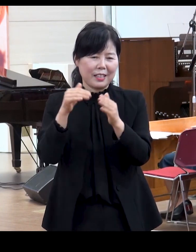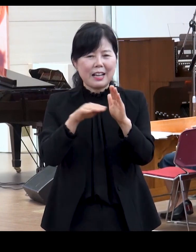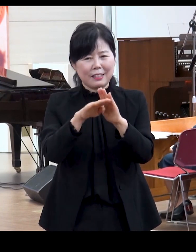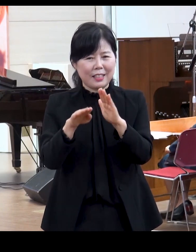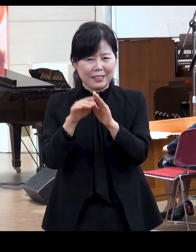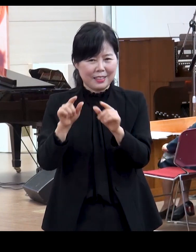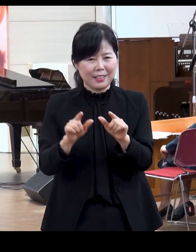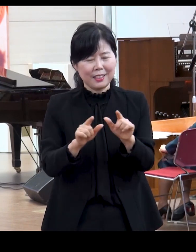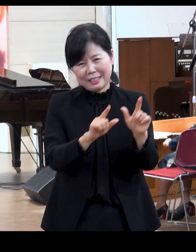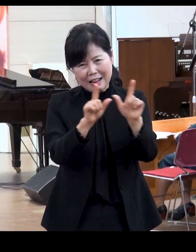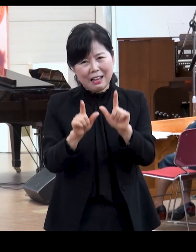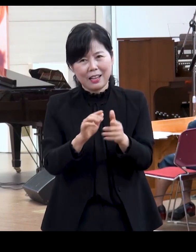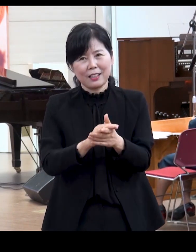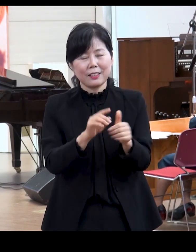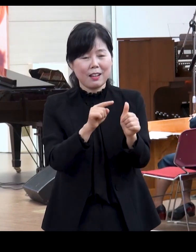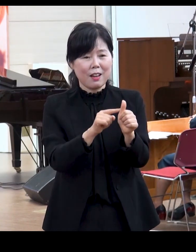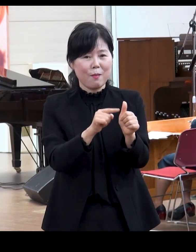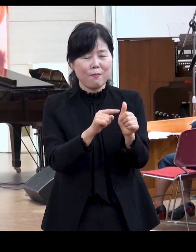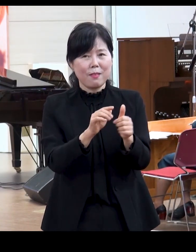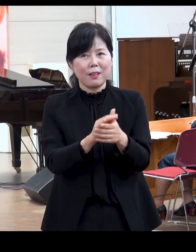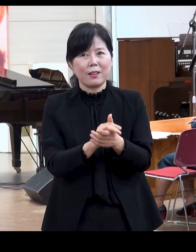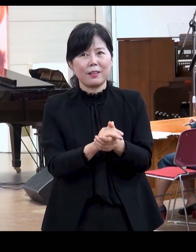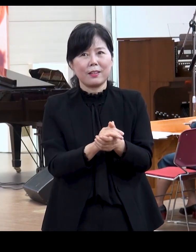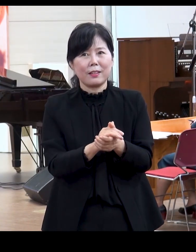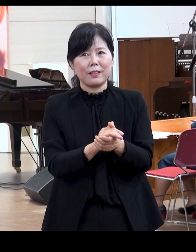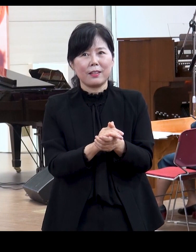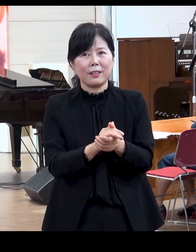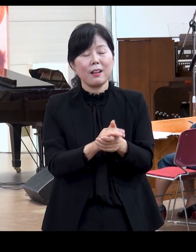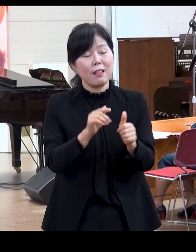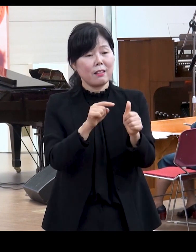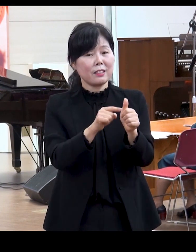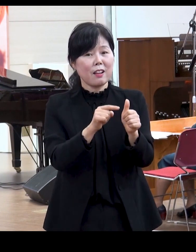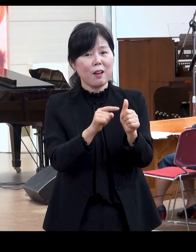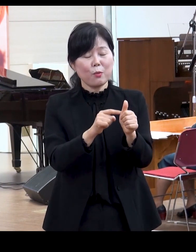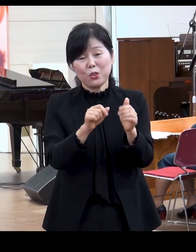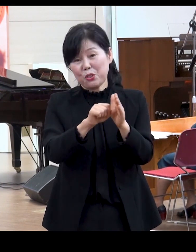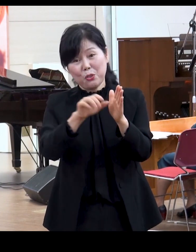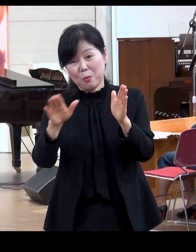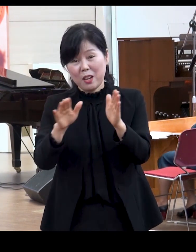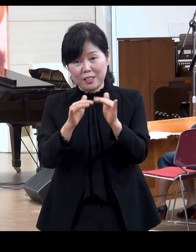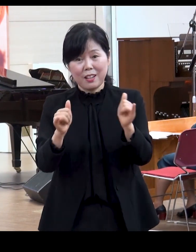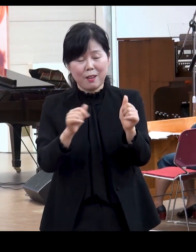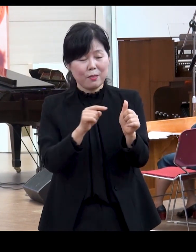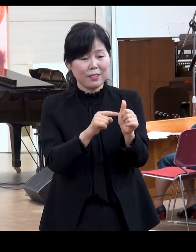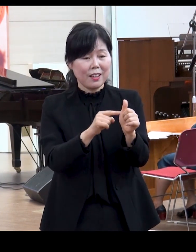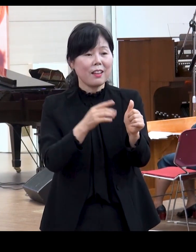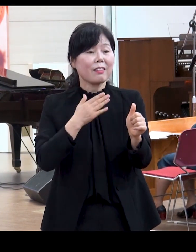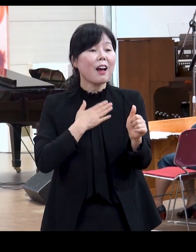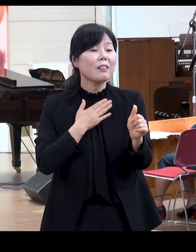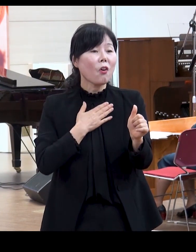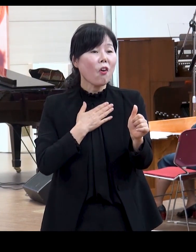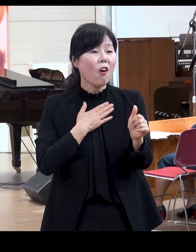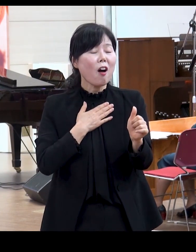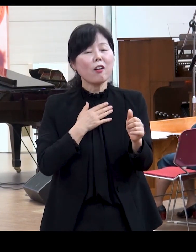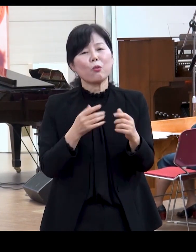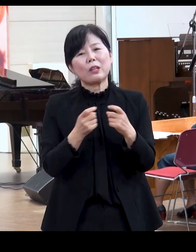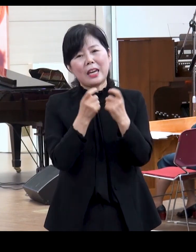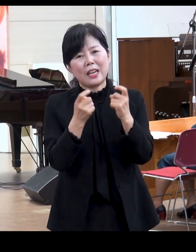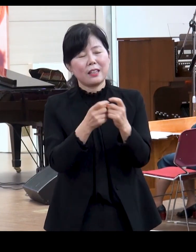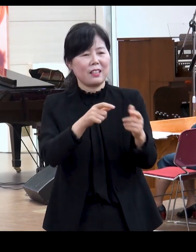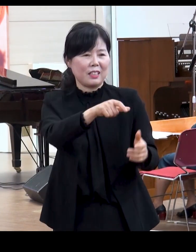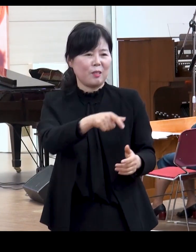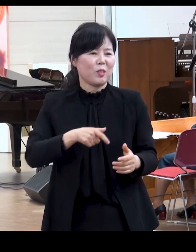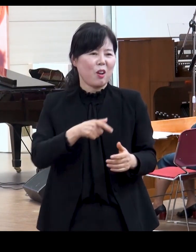박사는요, 굉장히 유명한 분이죠. 그런데 저한테는 또 특별한 것이 뭐냐면요, 제 대학교 직속